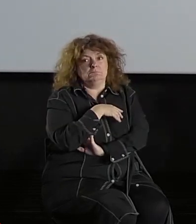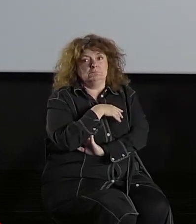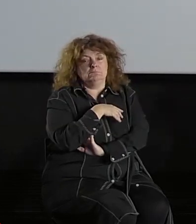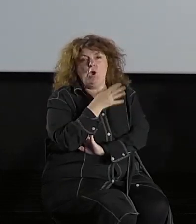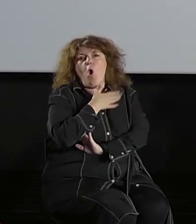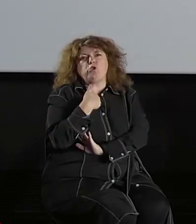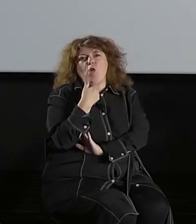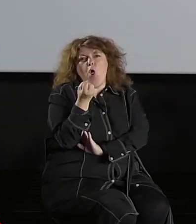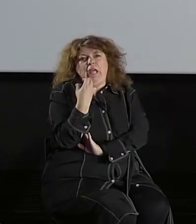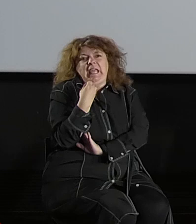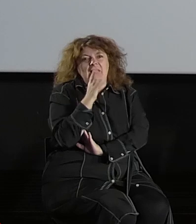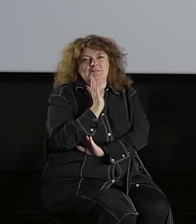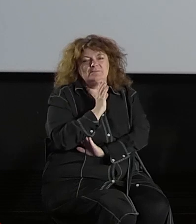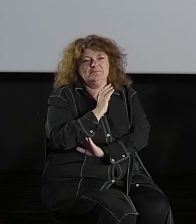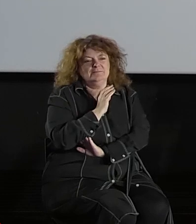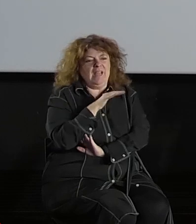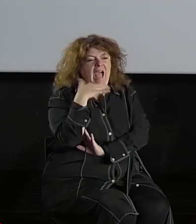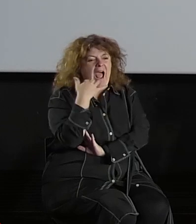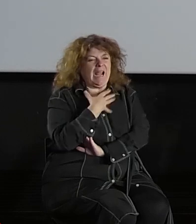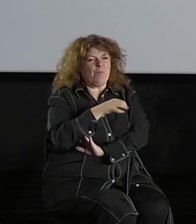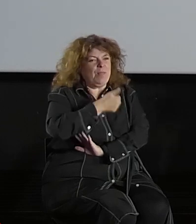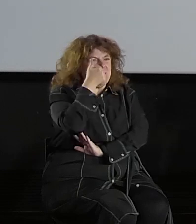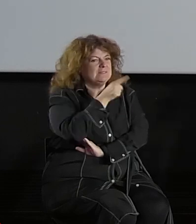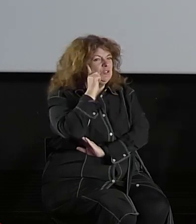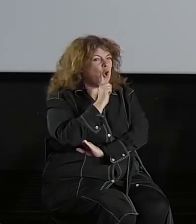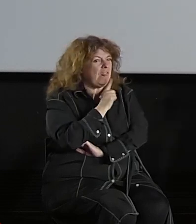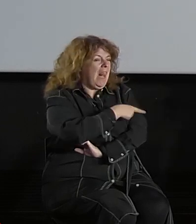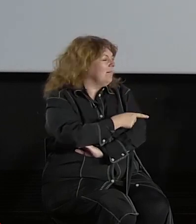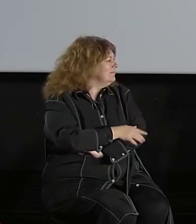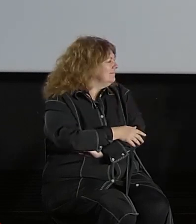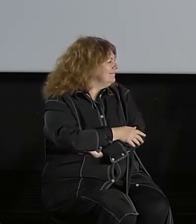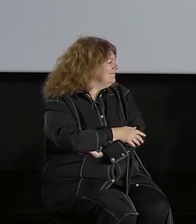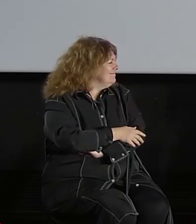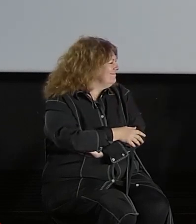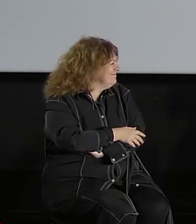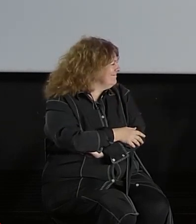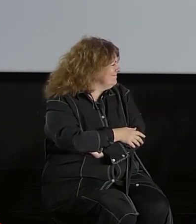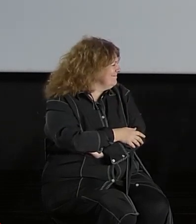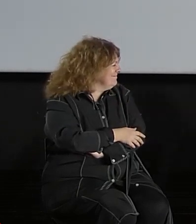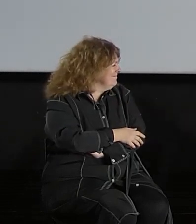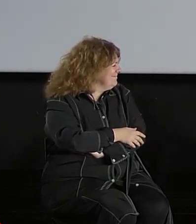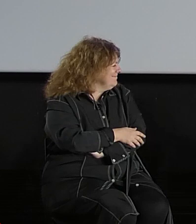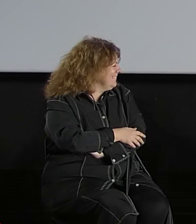quieras pero bueno Ángela mejor puedo hablar desde la sordera os dais besos